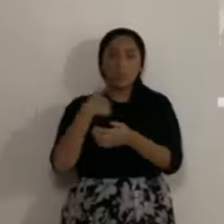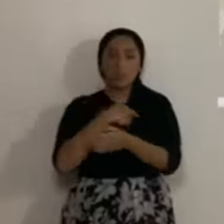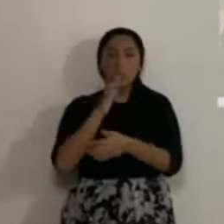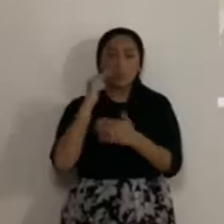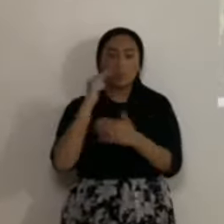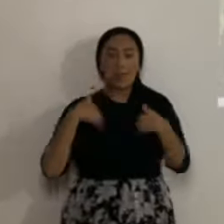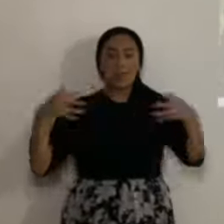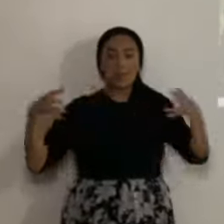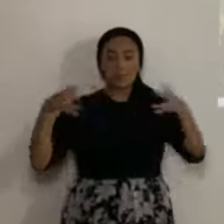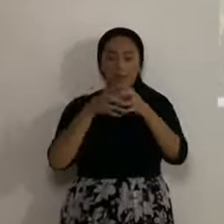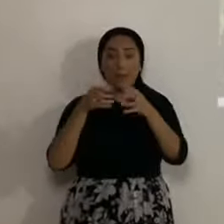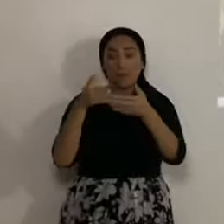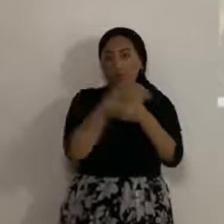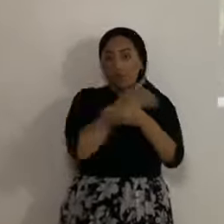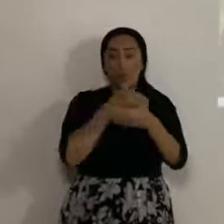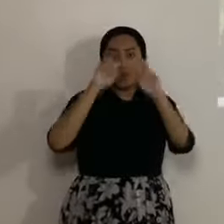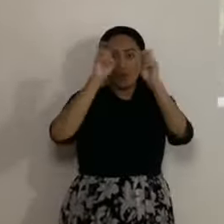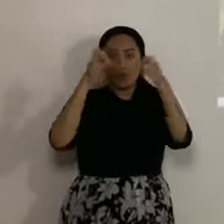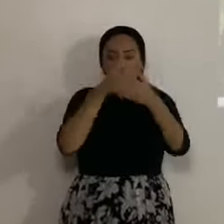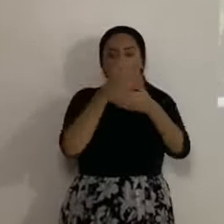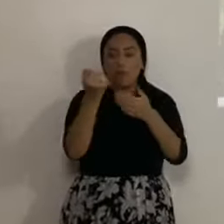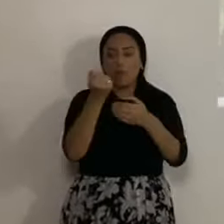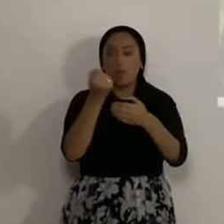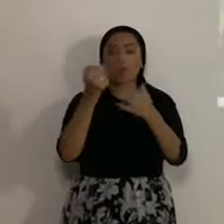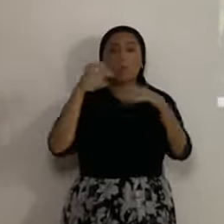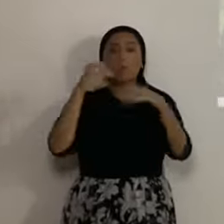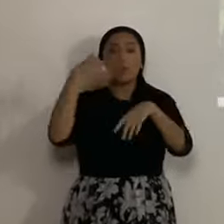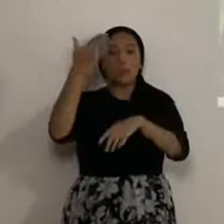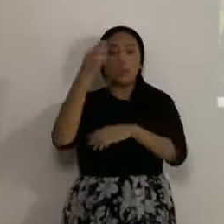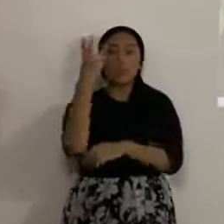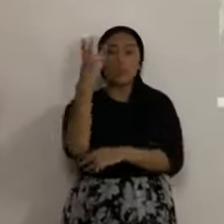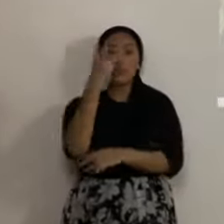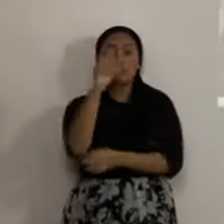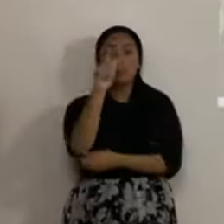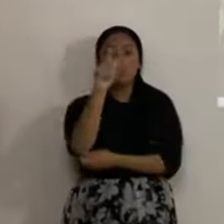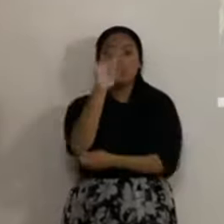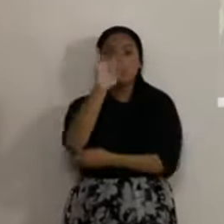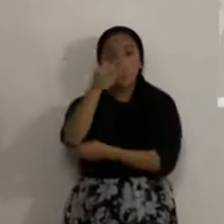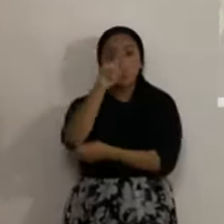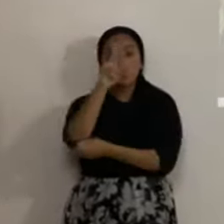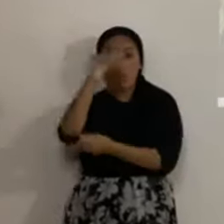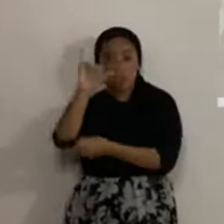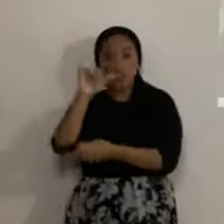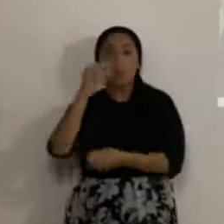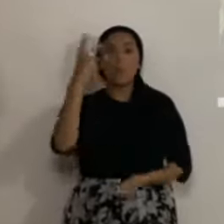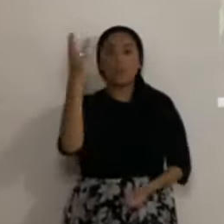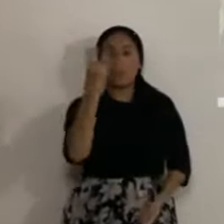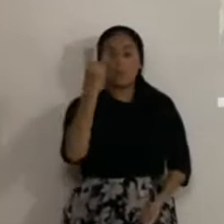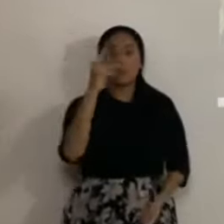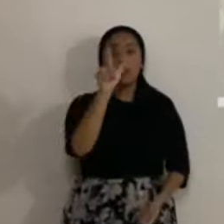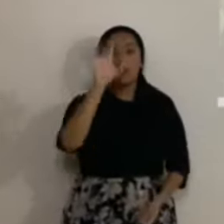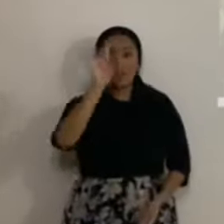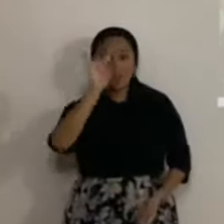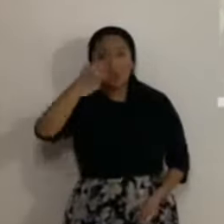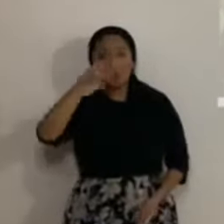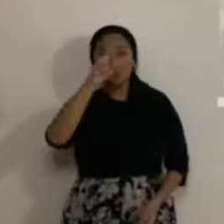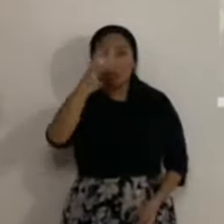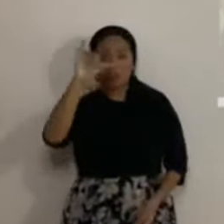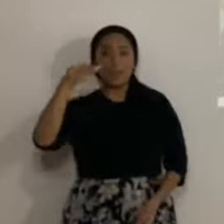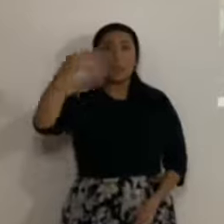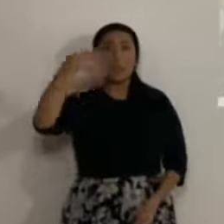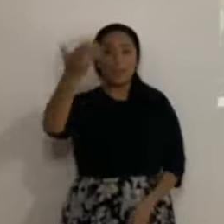una reunión, antes de que inicie yo el tema, el miércoles 28 de julio. Miércoles 28 de julio, es decir,